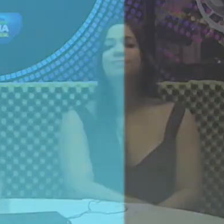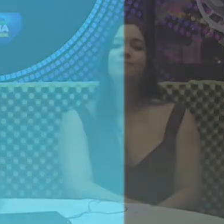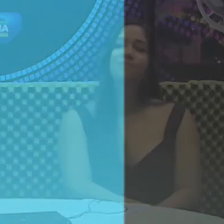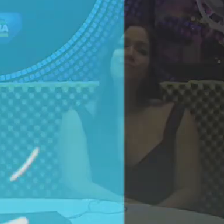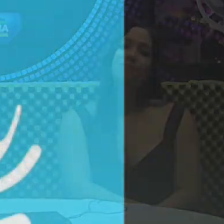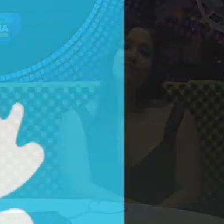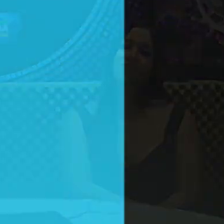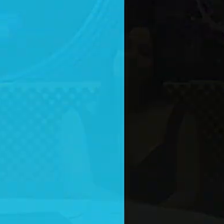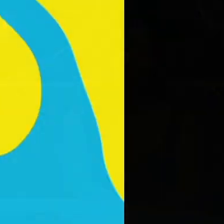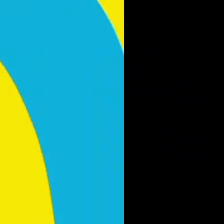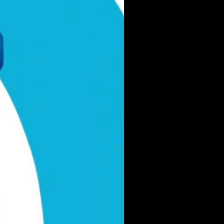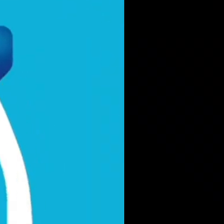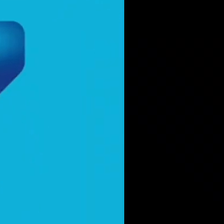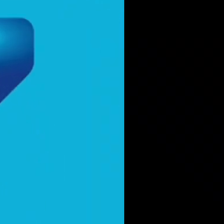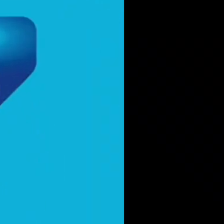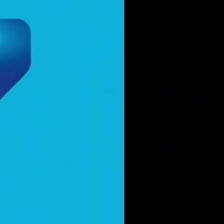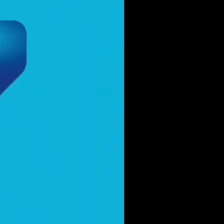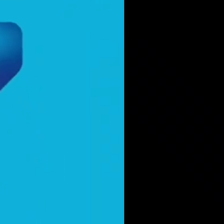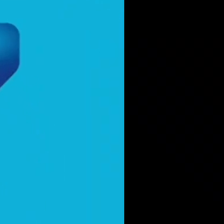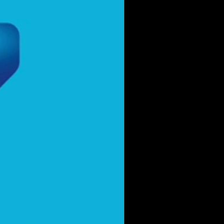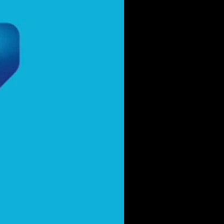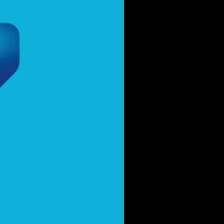próxima.